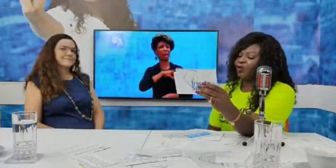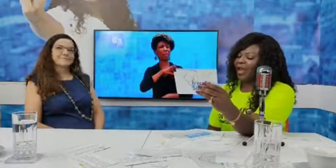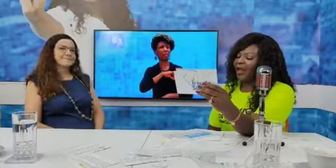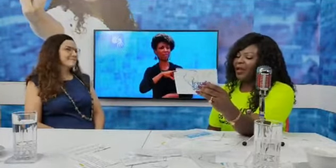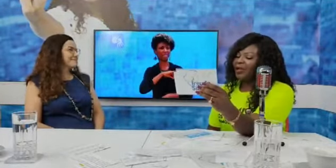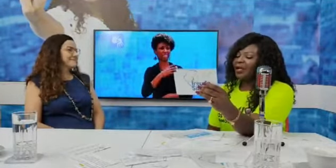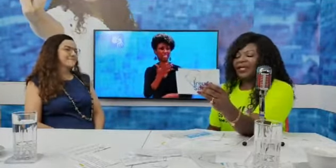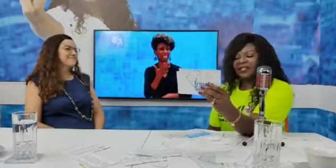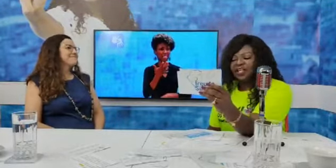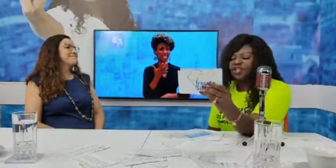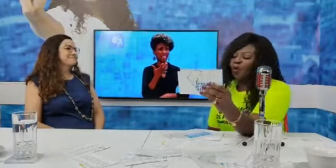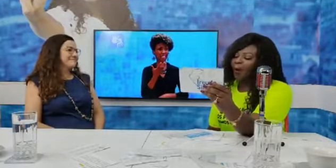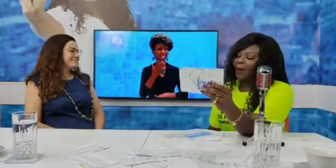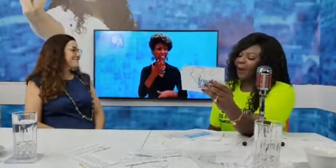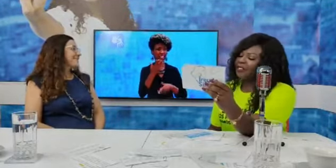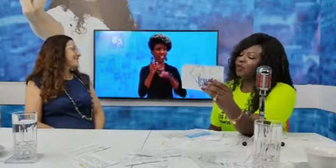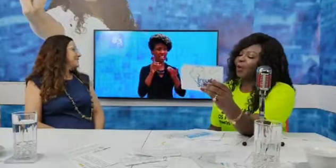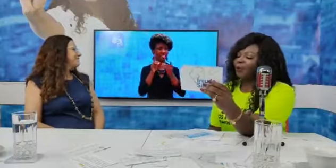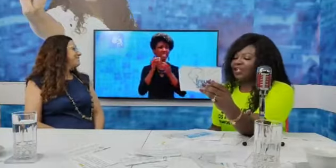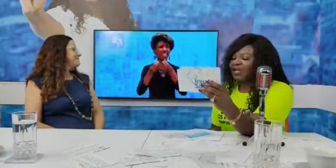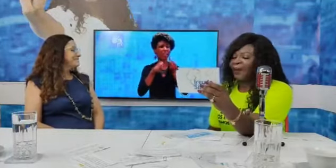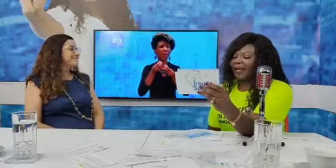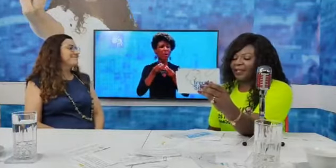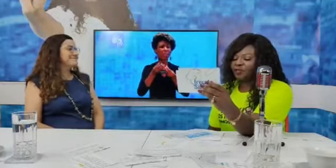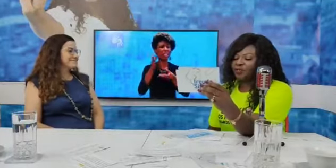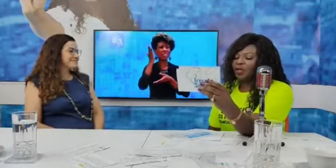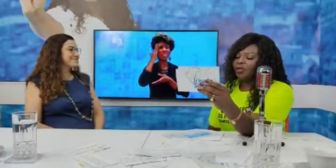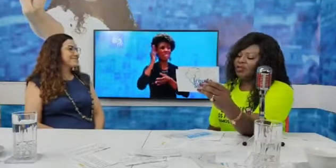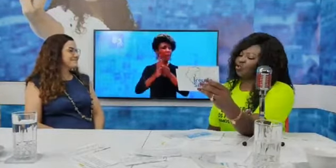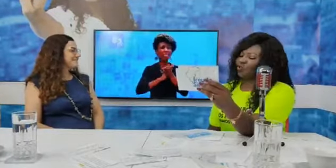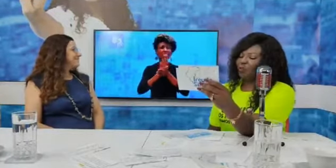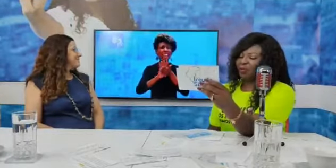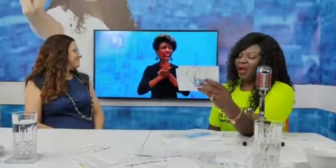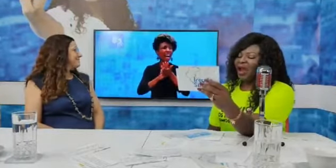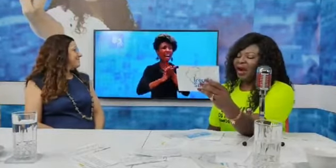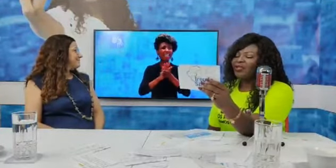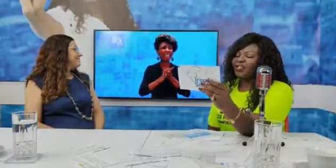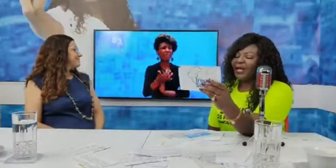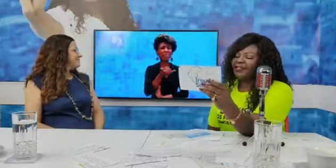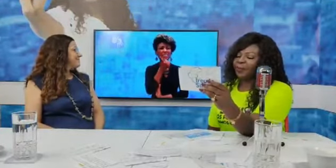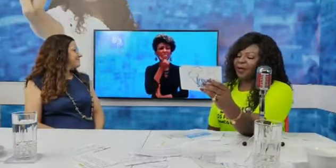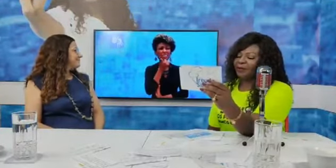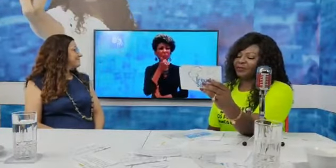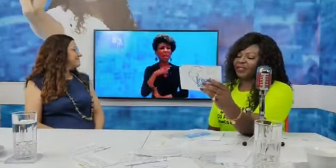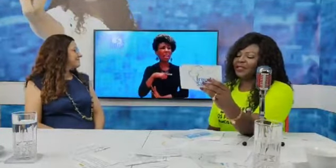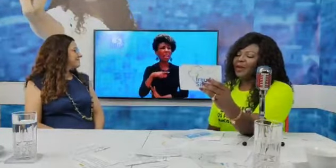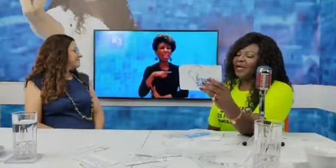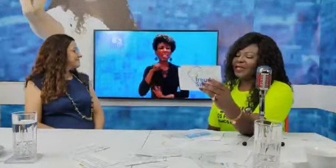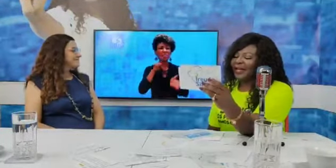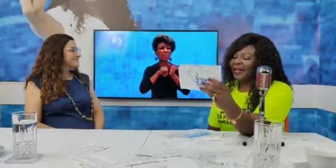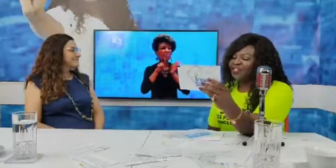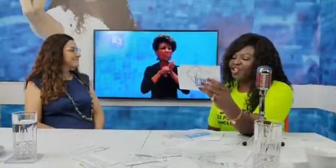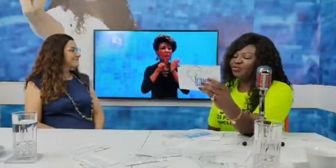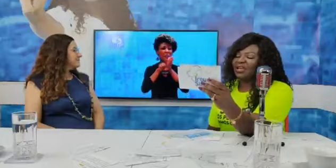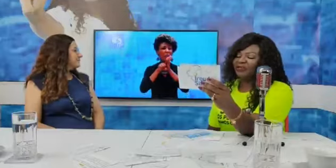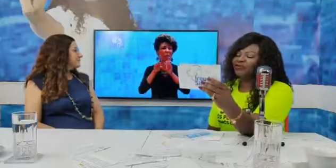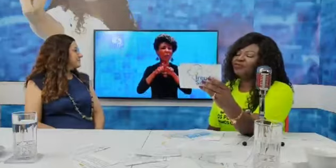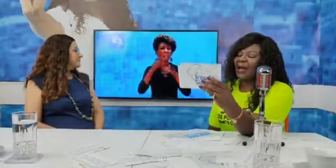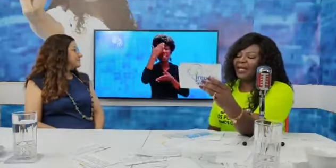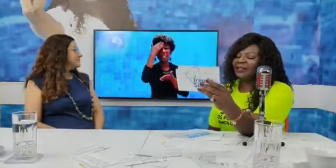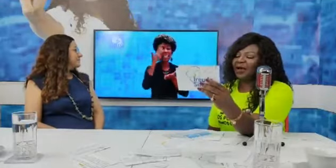essa mulher? Existe alguma preparação da polícia para isso? Desculpe a quantidade de perguntas, mas acredito